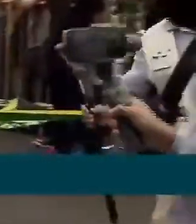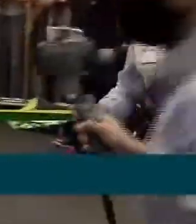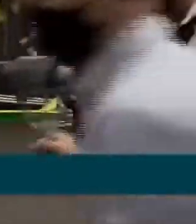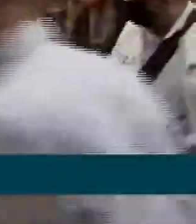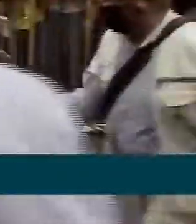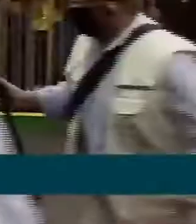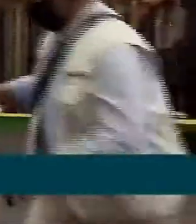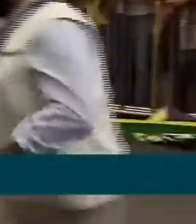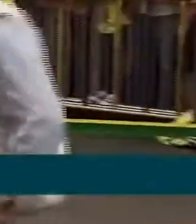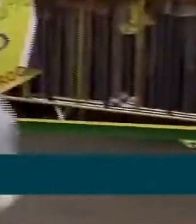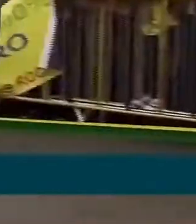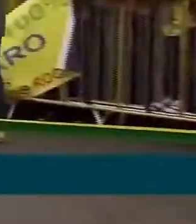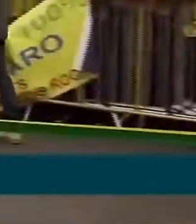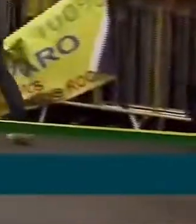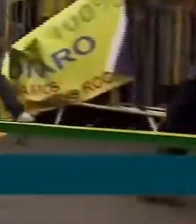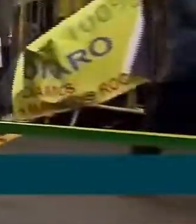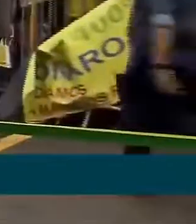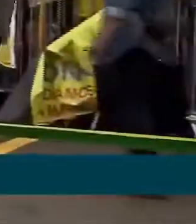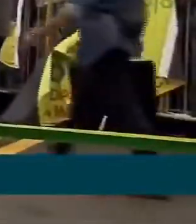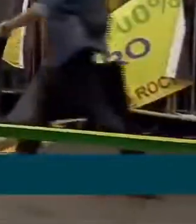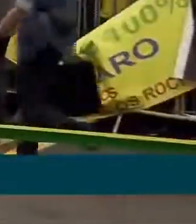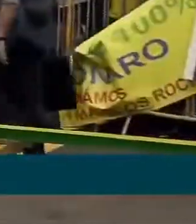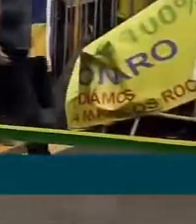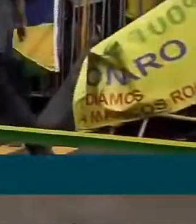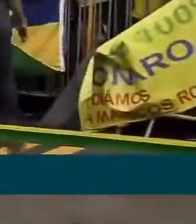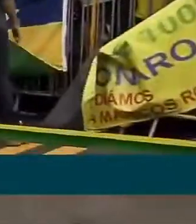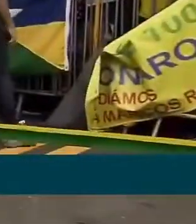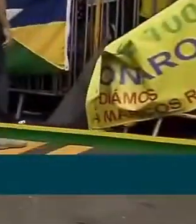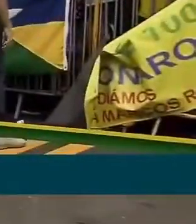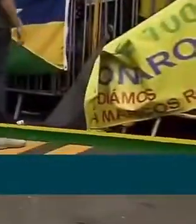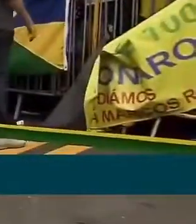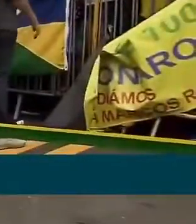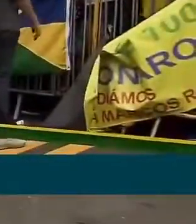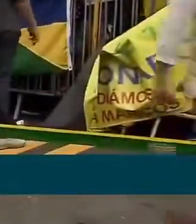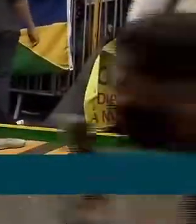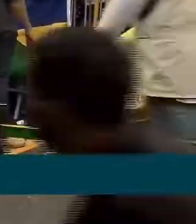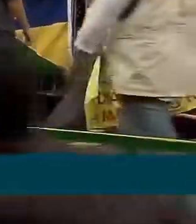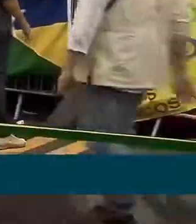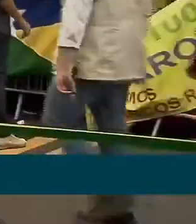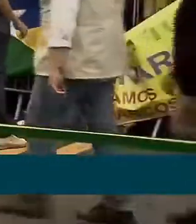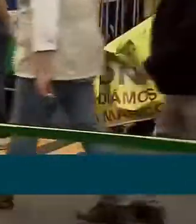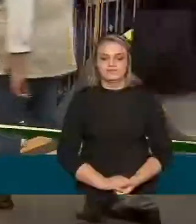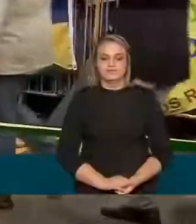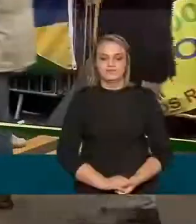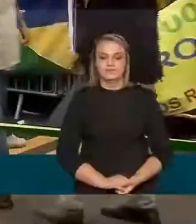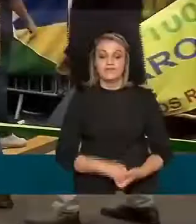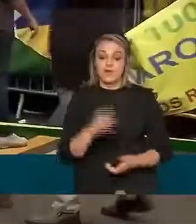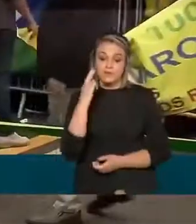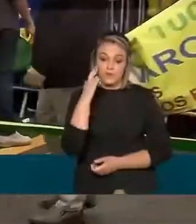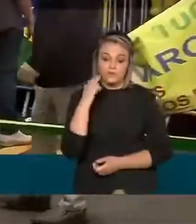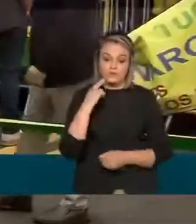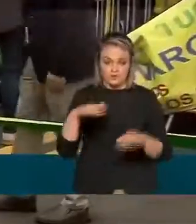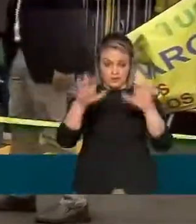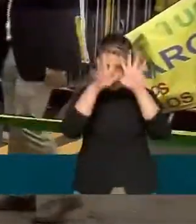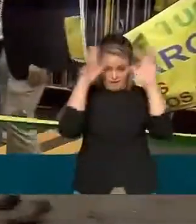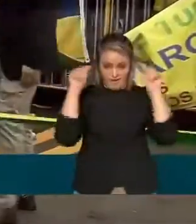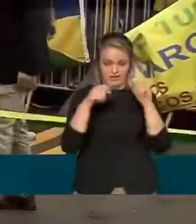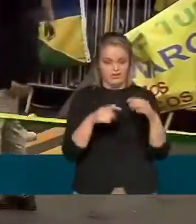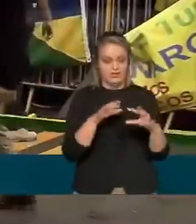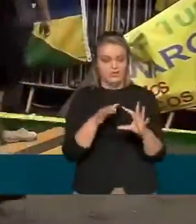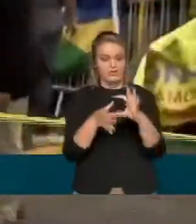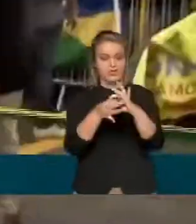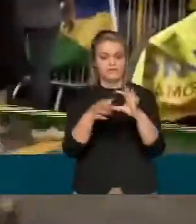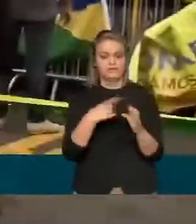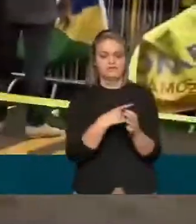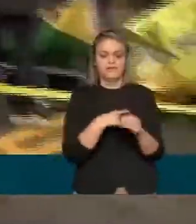vai impulsionar a economia local, além de se somar à integração entre os estados de Rondônia e do Acre. A ponte é